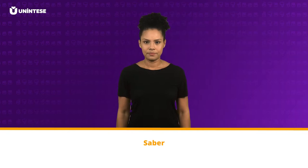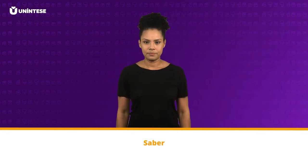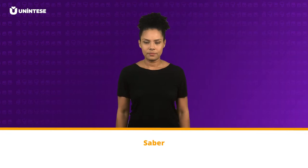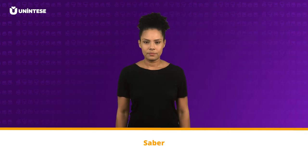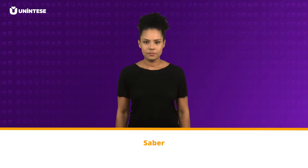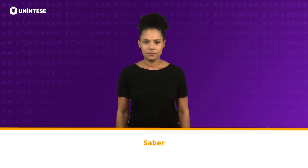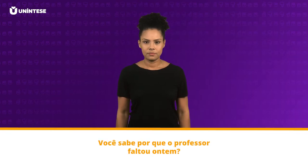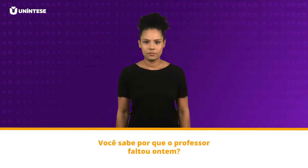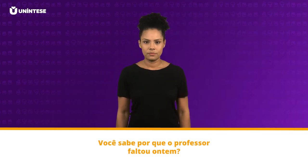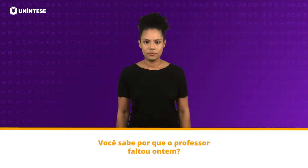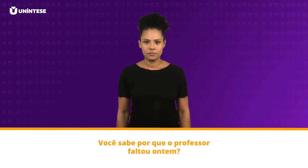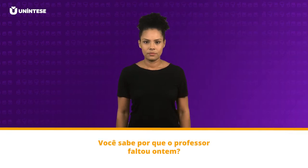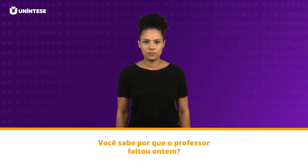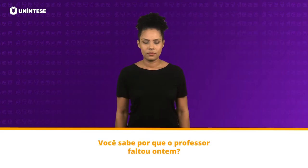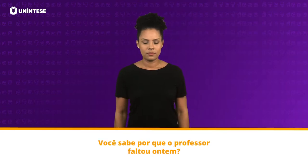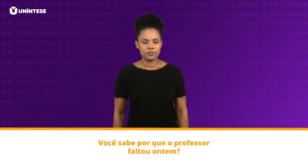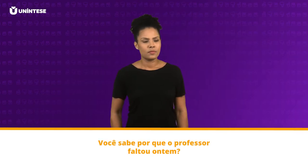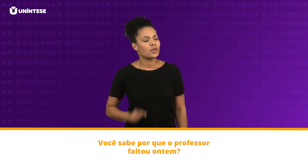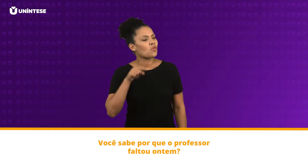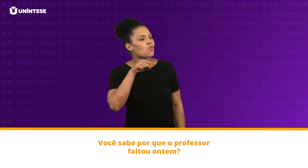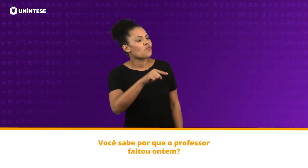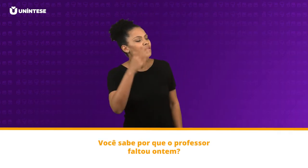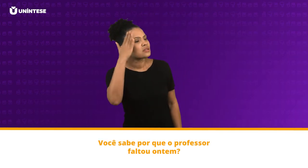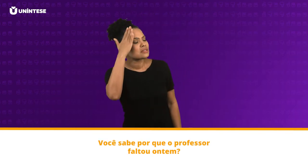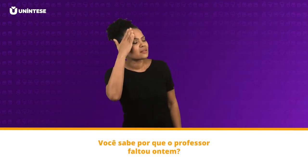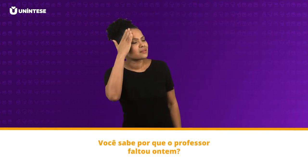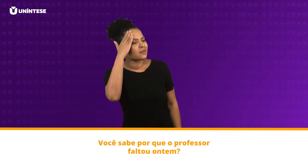Você sabe por que o professor faltou ontem?